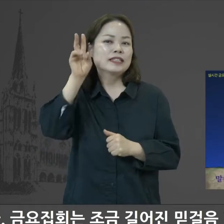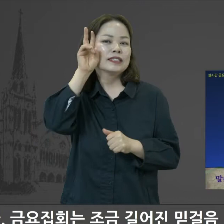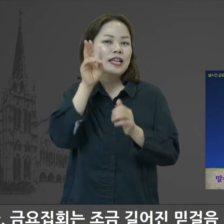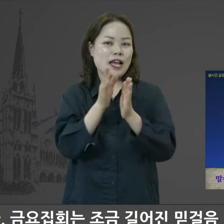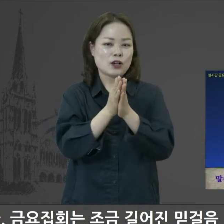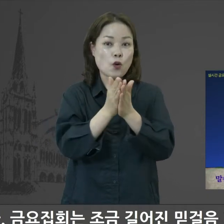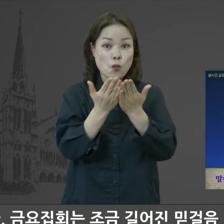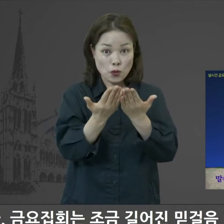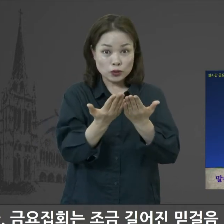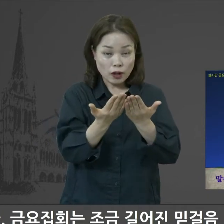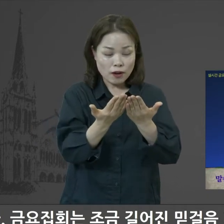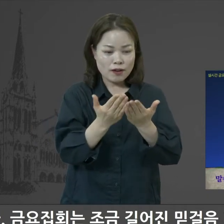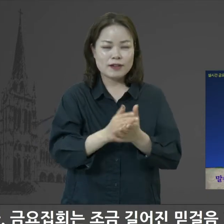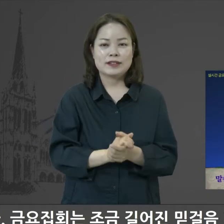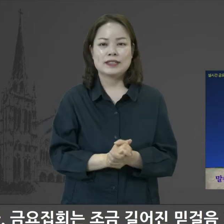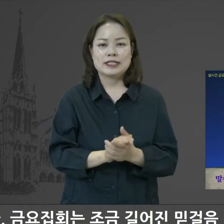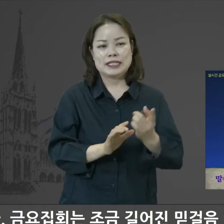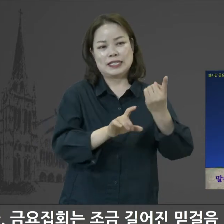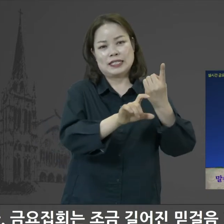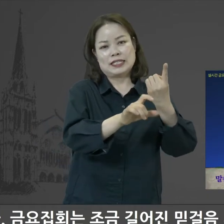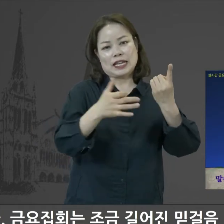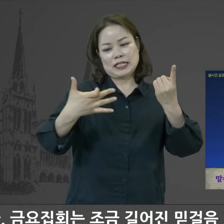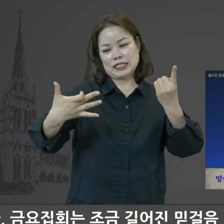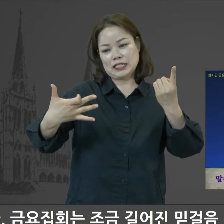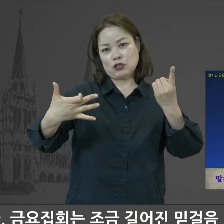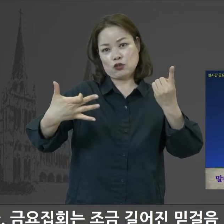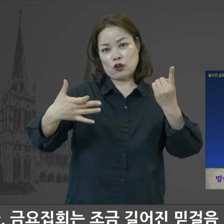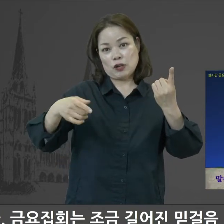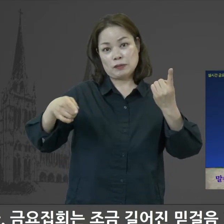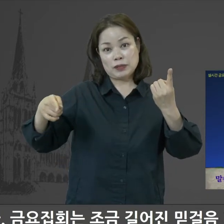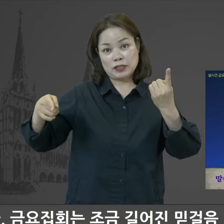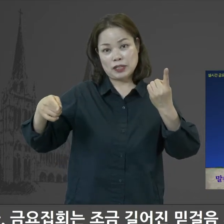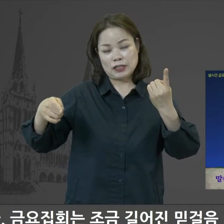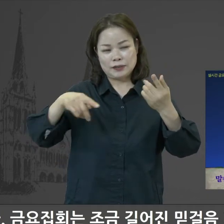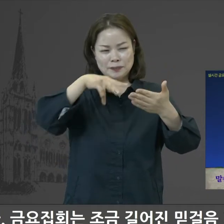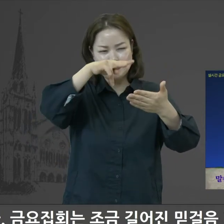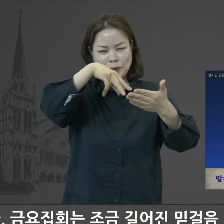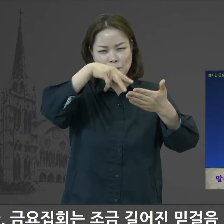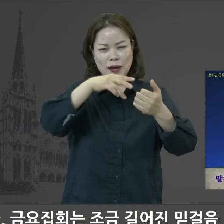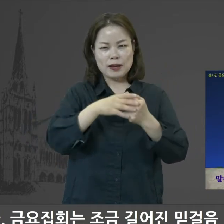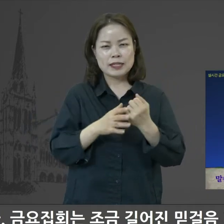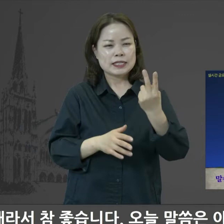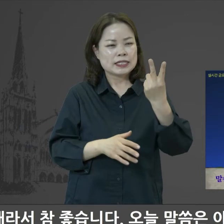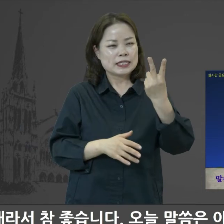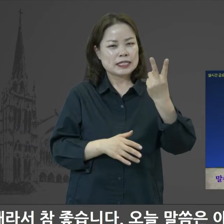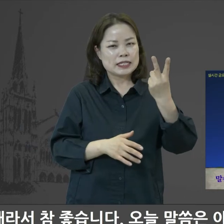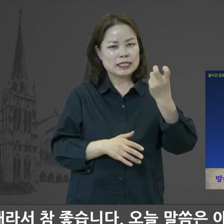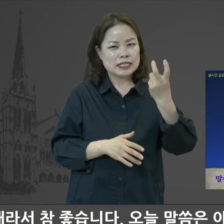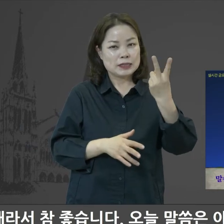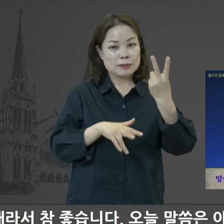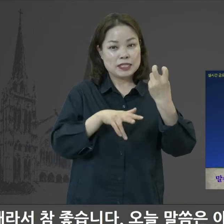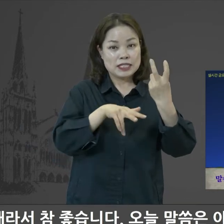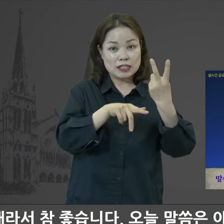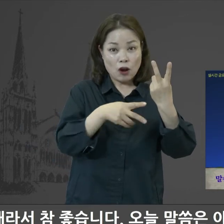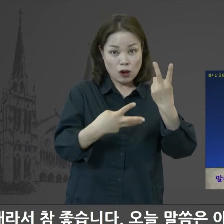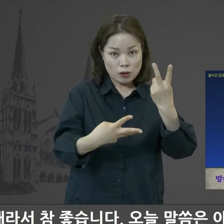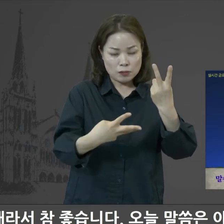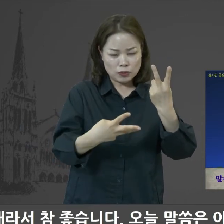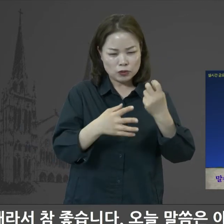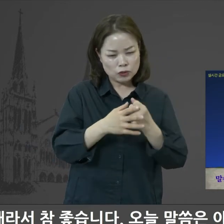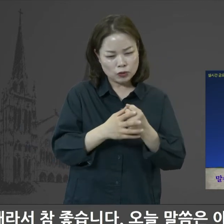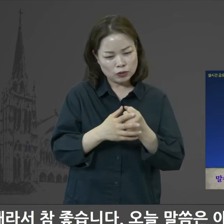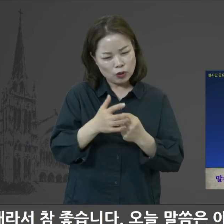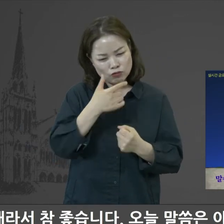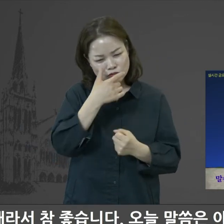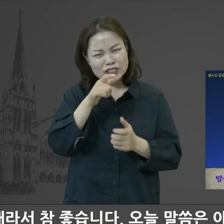야고보서 1장 19절부터 읽었는데 22절부터 다루어도 시간이 빡빡할